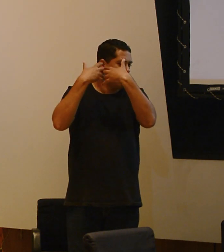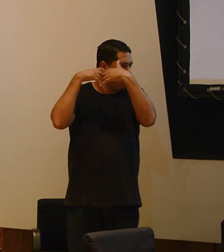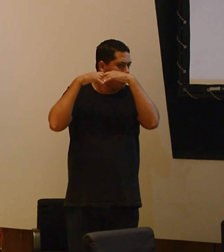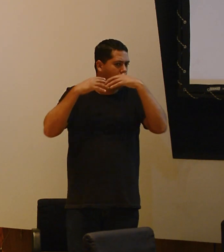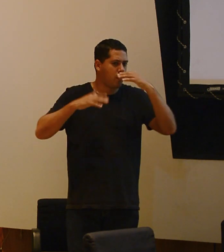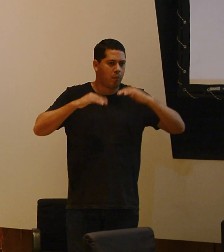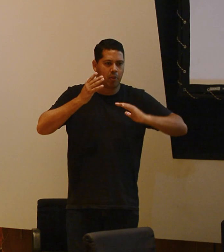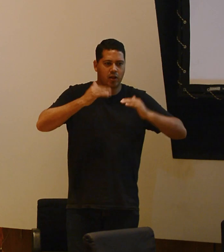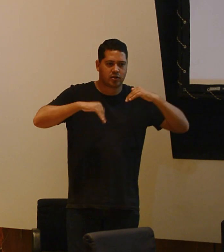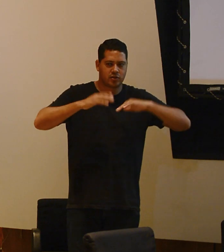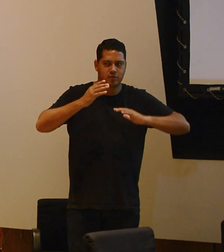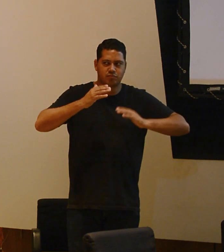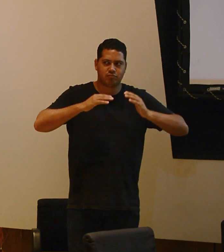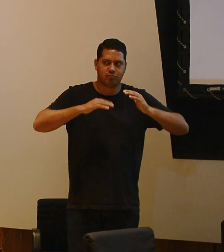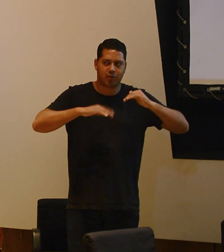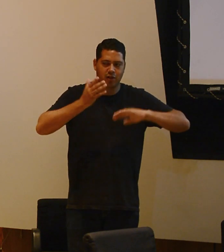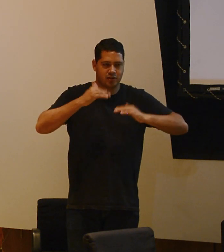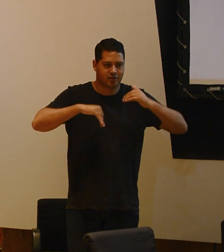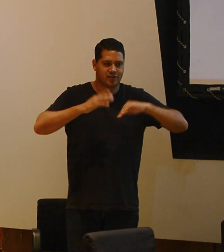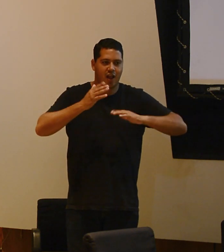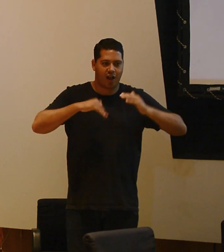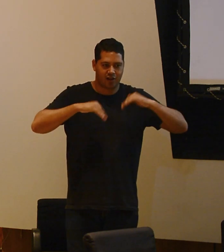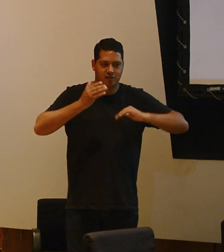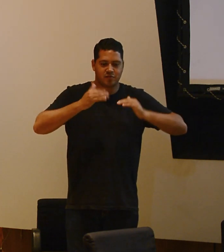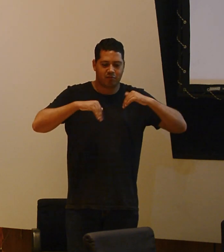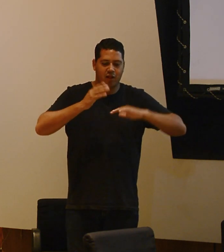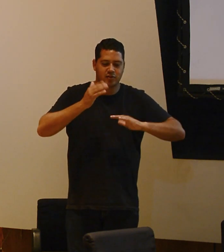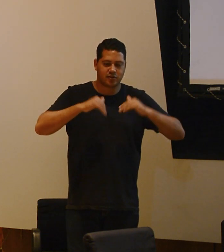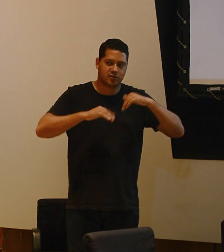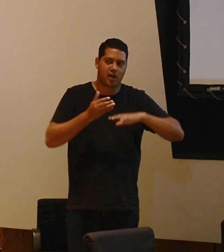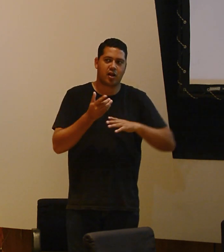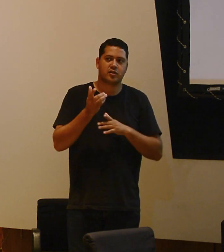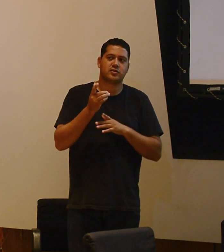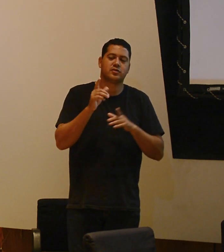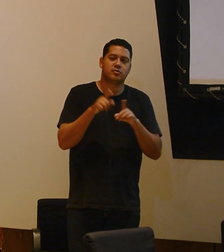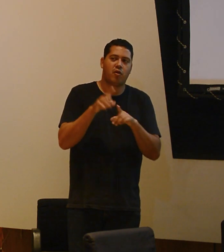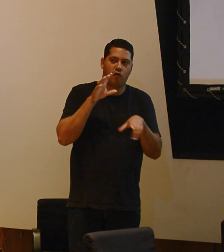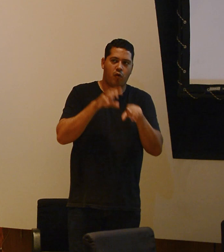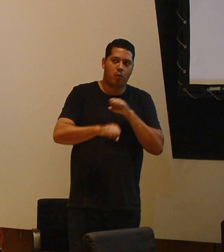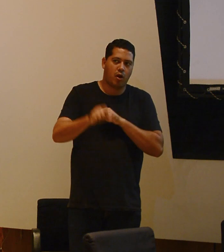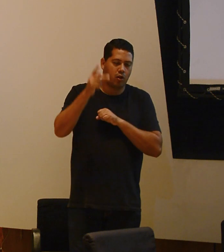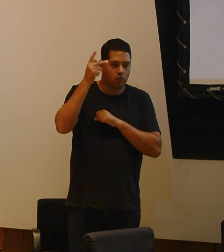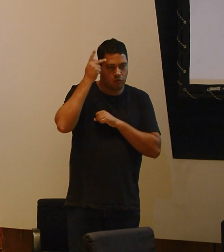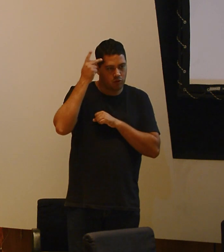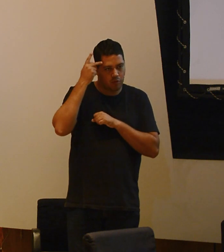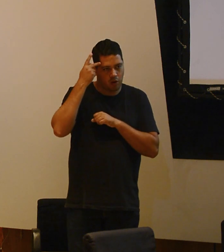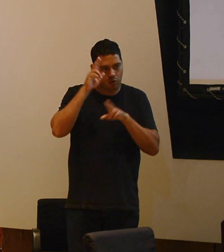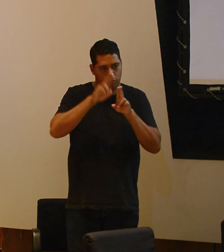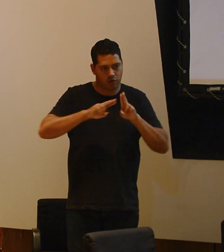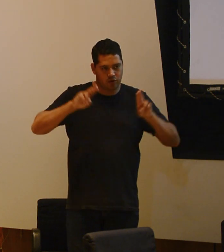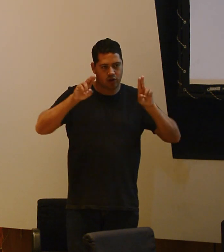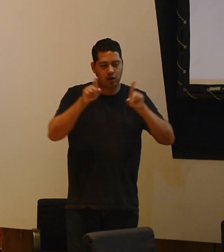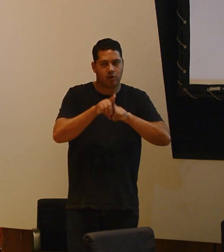implantado, ela que é graduada em fonoaudiologia pela Universidade de São Paulo, mestra em psicologia e doutora em ciências